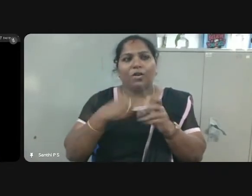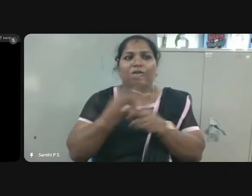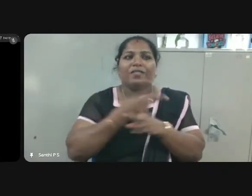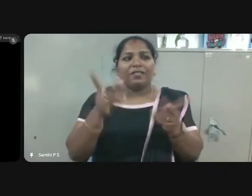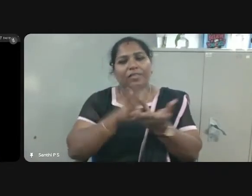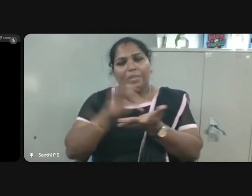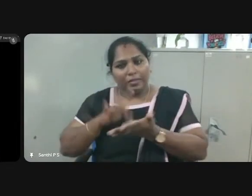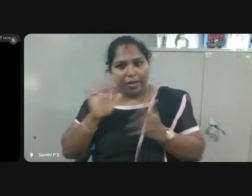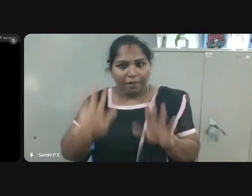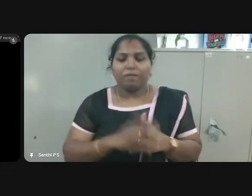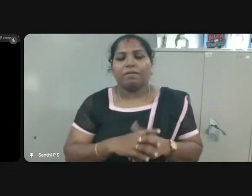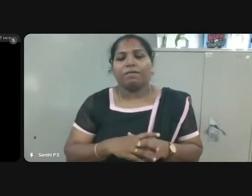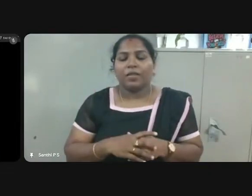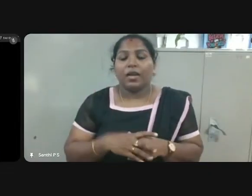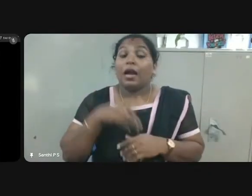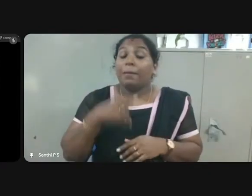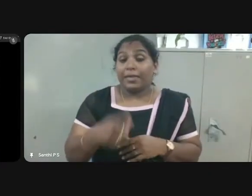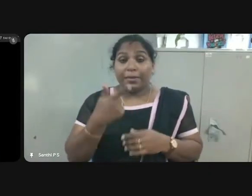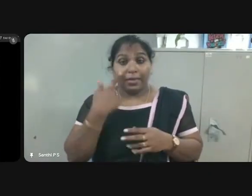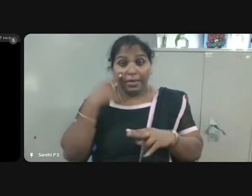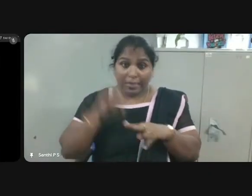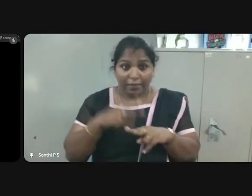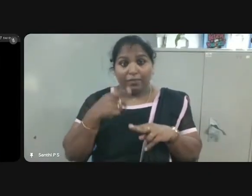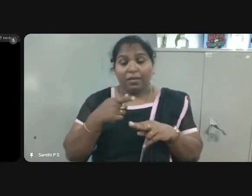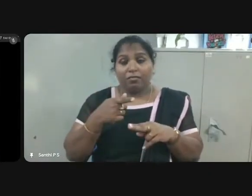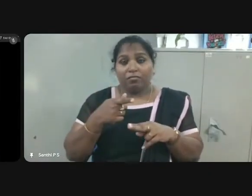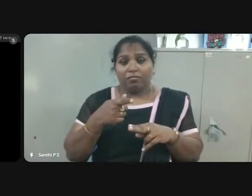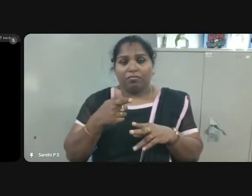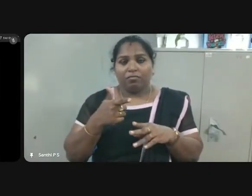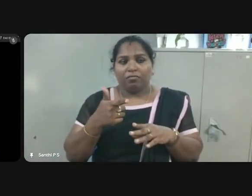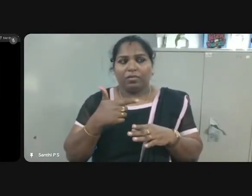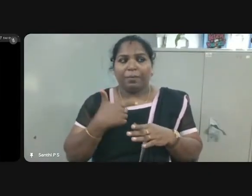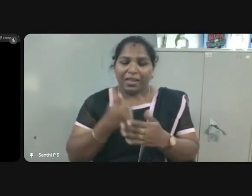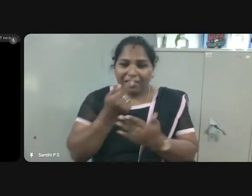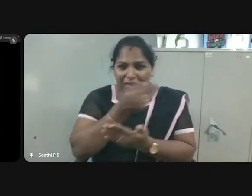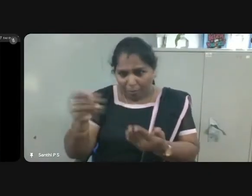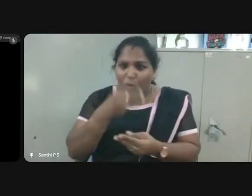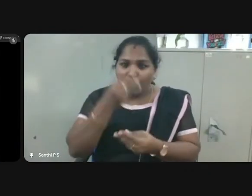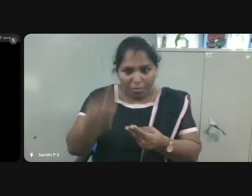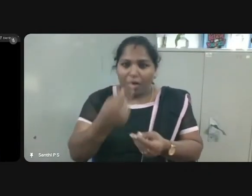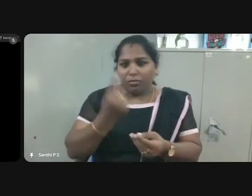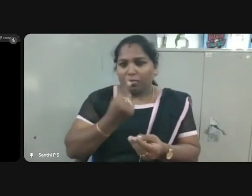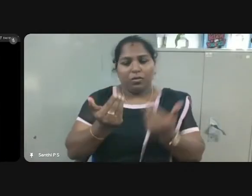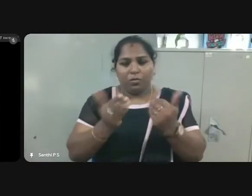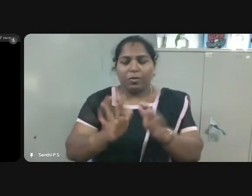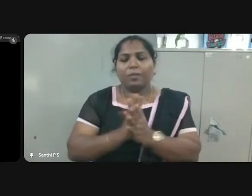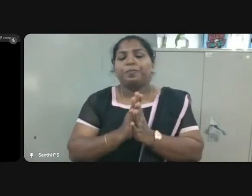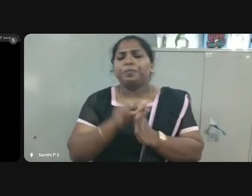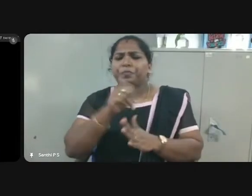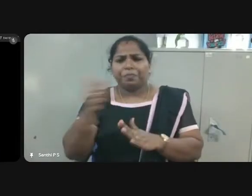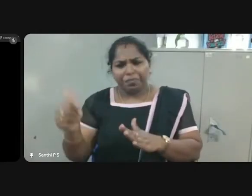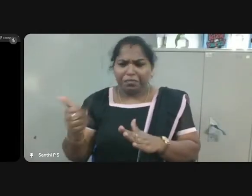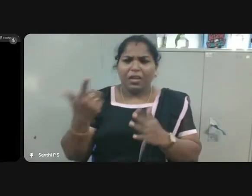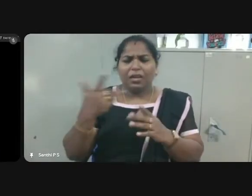ചികിത്സയാണിത്. നമ്മൾ ആ ഒരു ട്രയലിൽ എൻറോൾ ചെയ്താൽ മാത്രമേ ഈ ജീൻ തെറാപ്പി നടക്കുകയുള്ളൂ. ബാക്കിയുള്ളതെല്ലാം നമ്മുടെ ഇവിടെ തന്നെ ഉള്ളതാണ്.